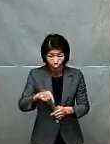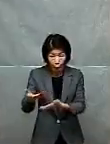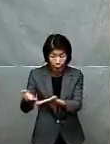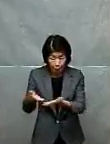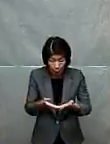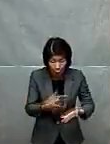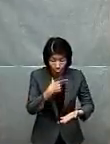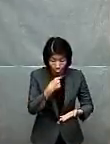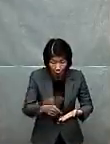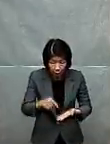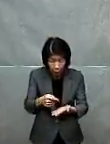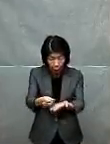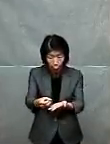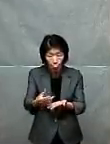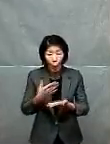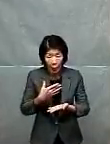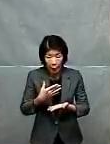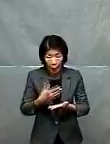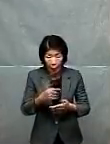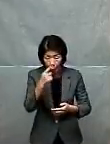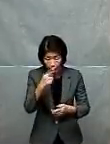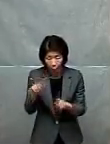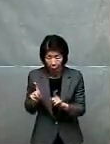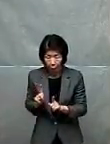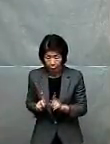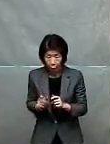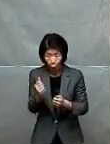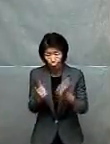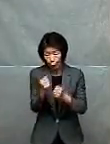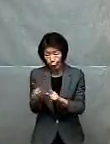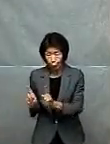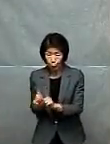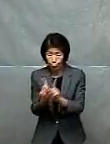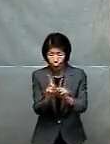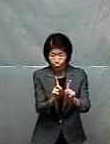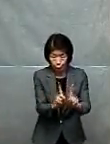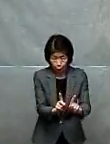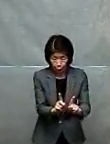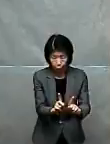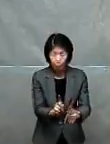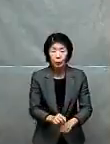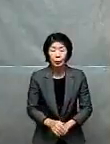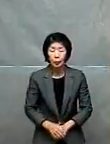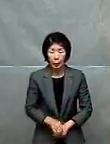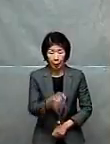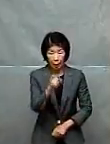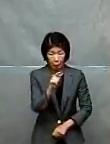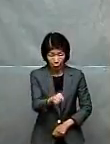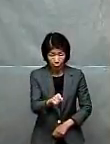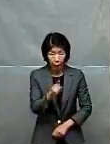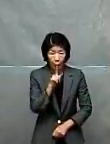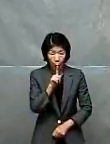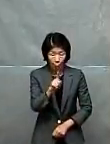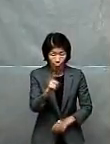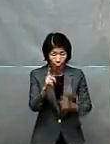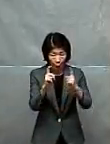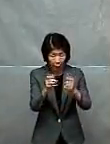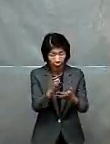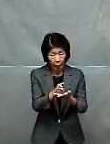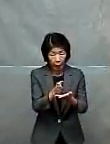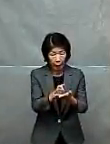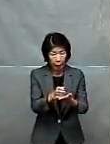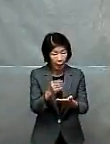て行って、私と運転手さんだったと思うんですけれども、行って、そこでお話を伺